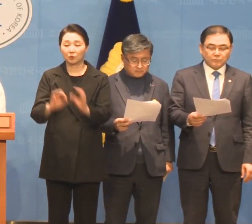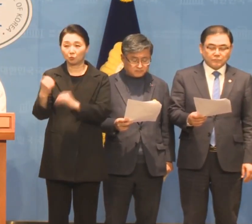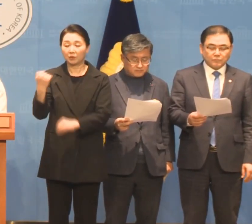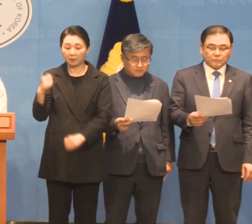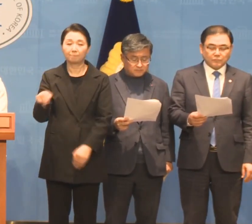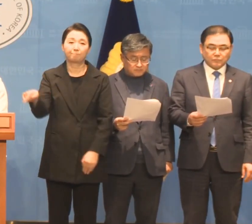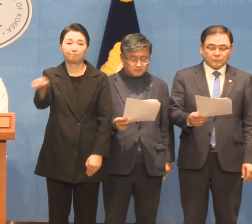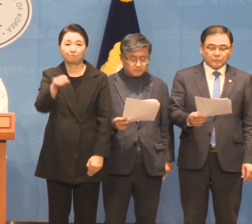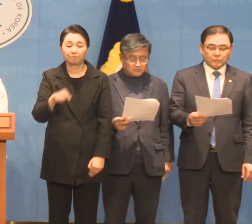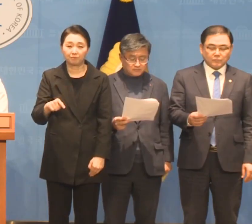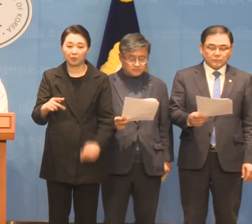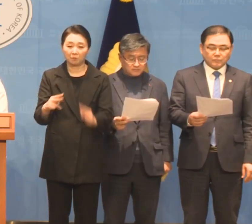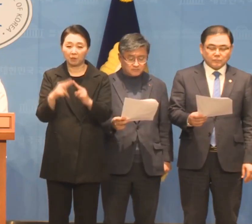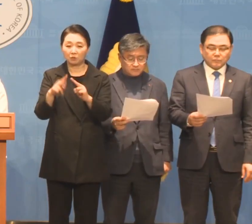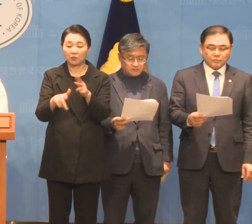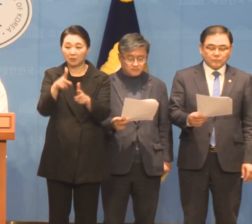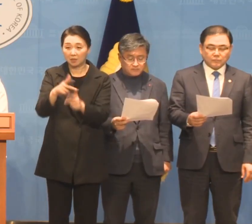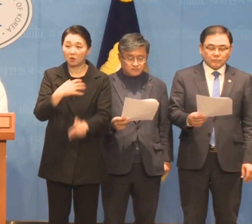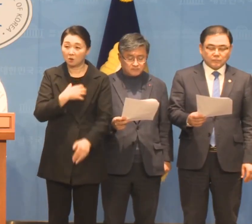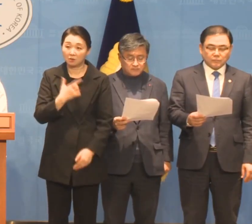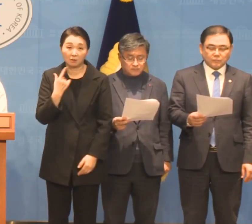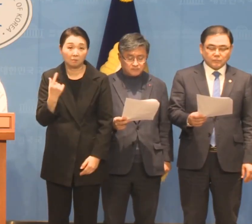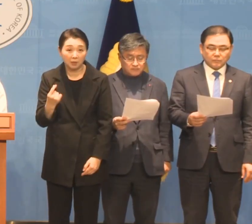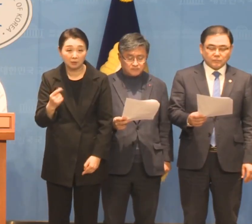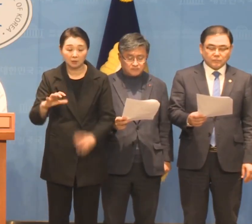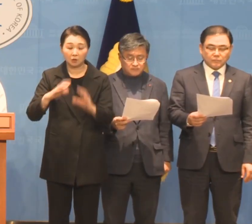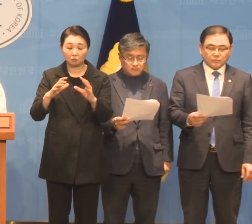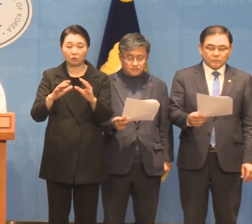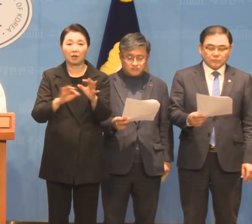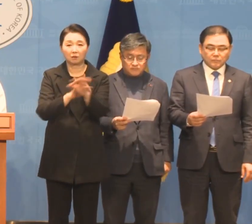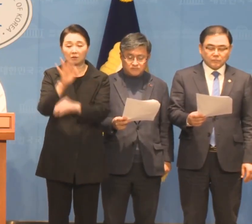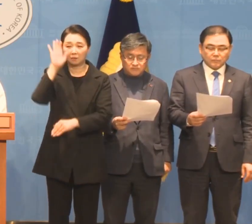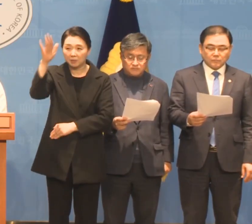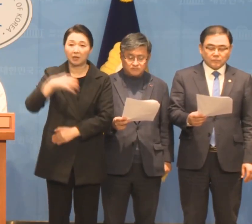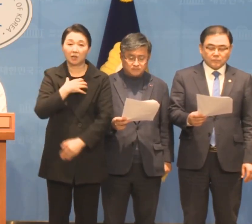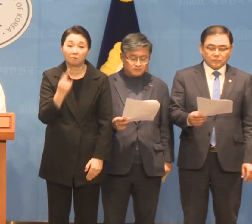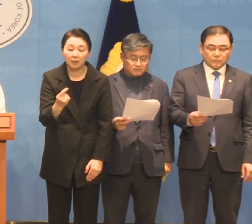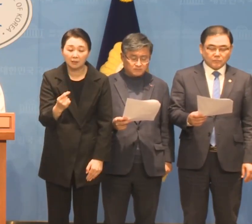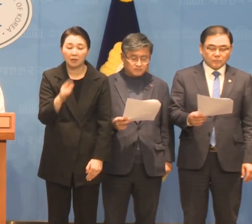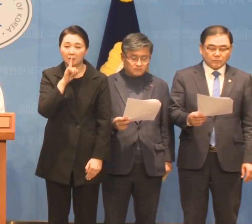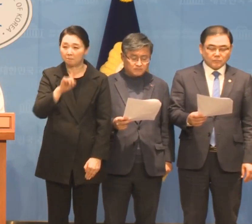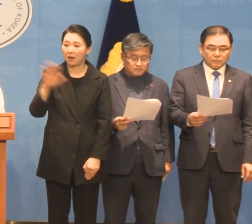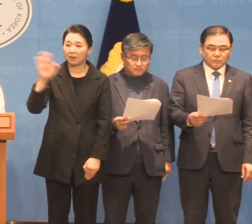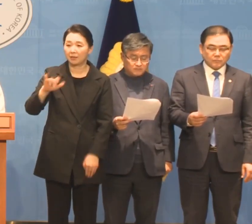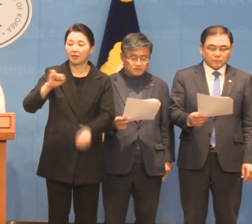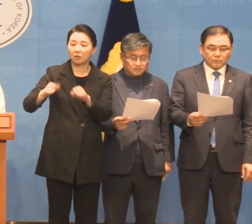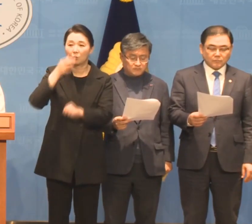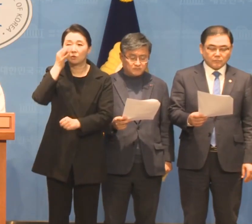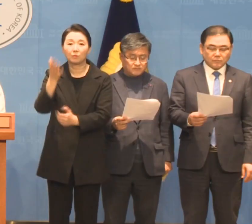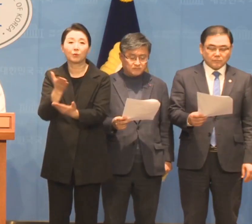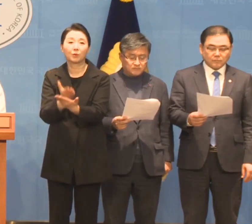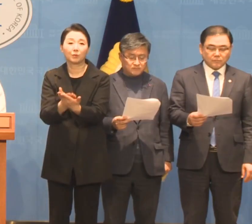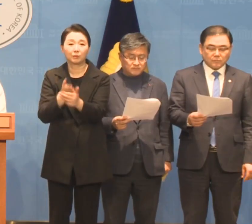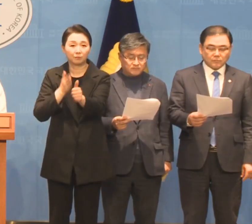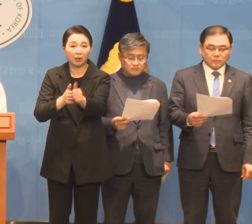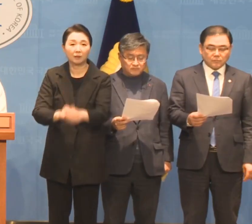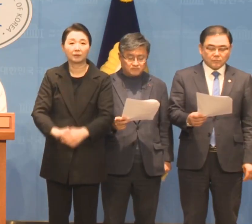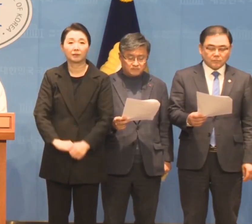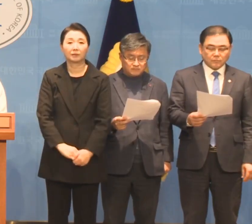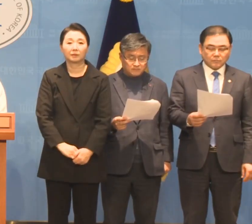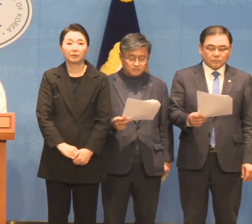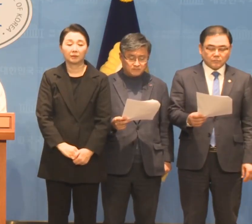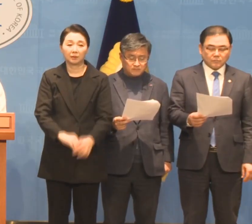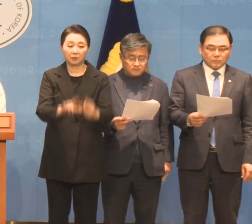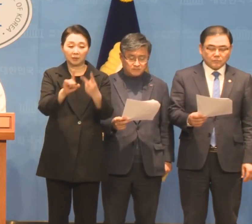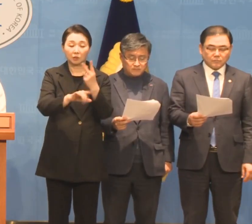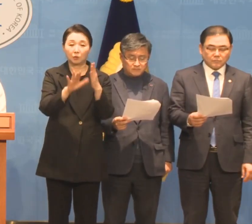국민의힘은 반도체 산업을 걱정한다면, 국가 경제의 미래를 걱정한다면 말 행동으로 보여주시기 바랍니다.